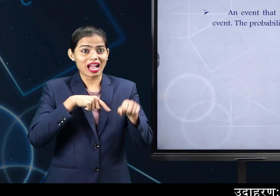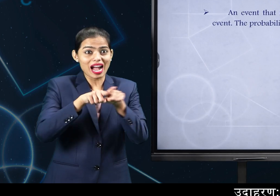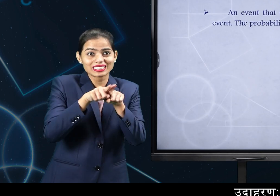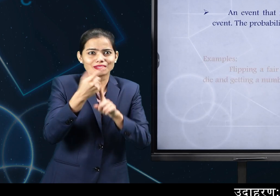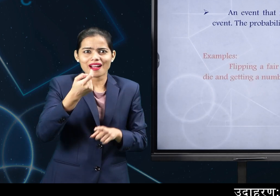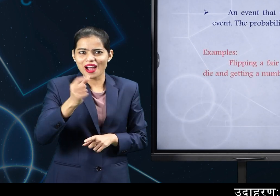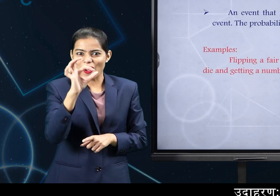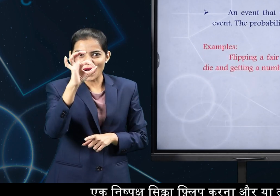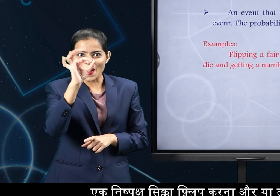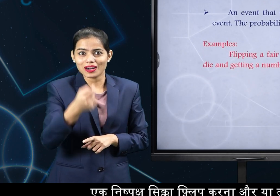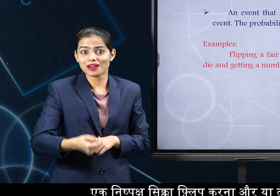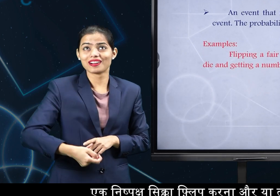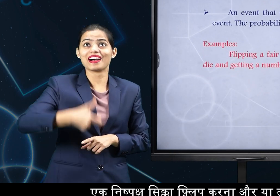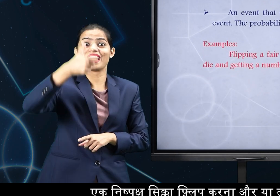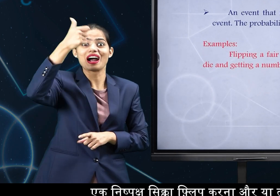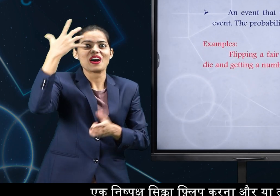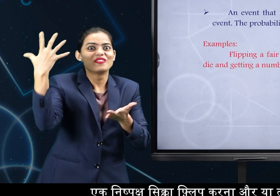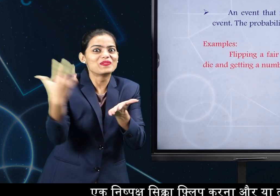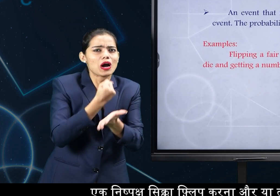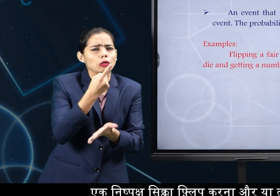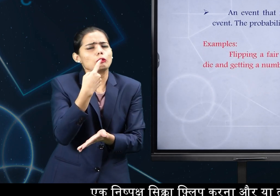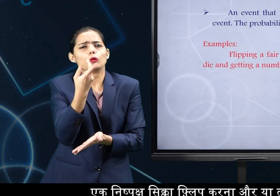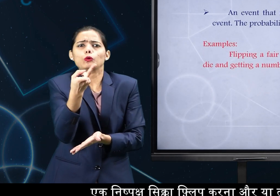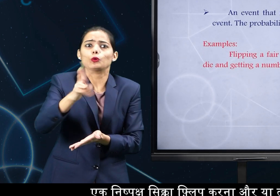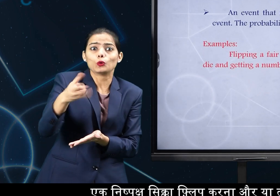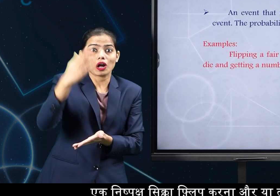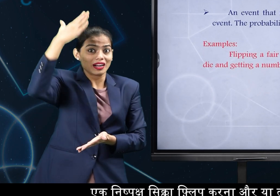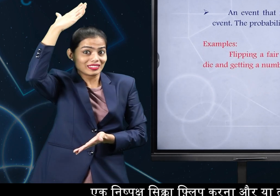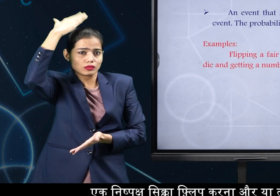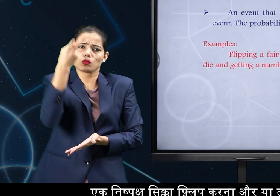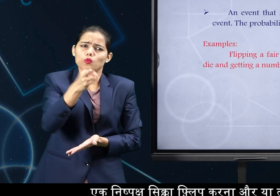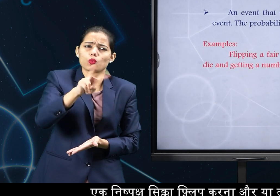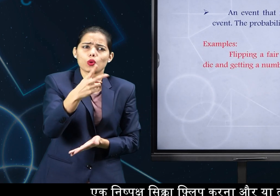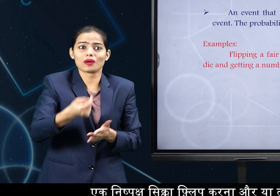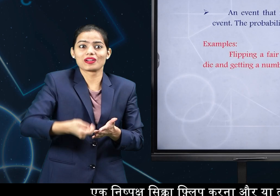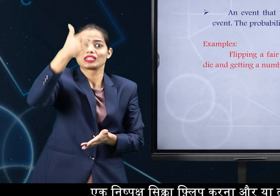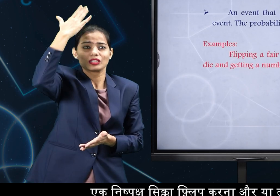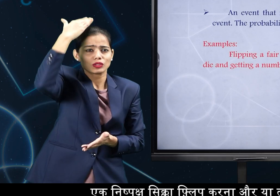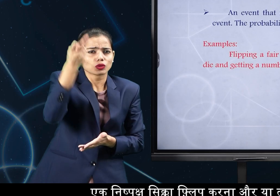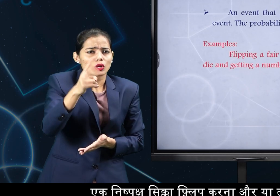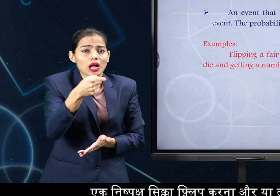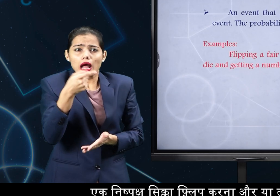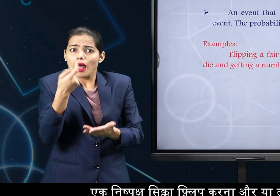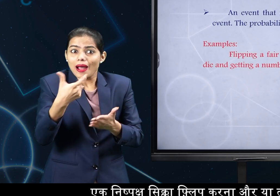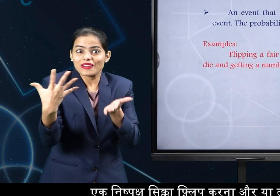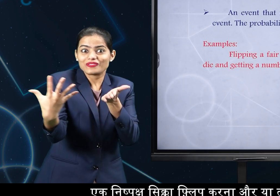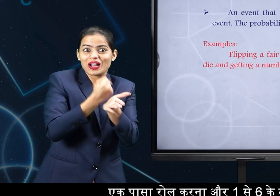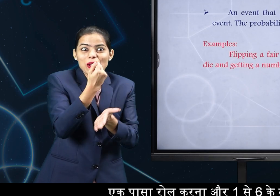उदाहरण, एक निष्पक्ष जिसका फ्लिप करना और या तो सिर या पूंछ प्राप्त करना और एक